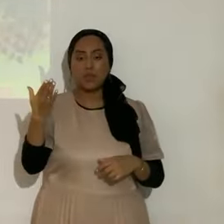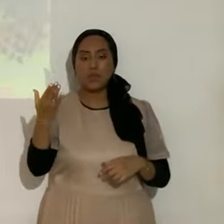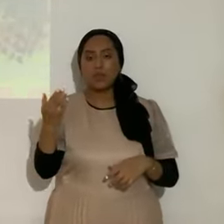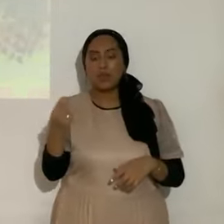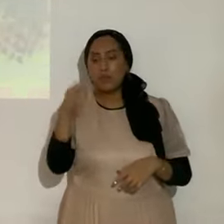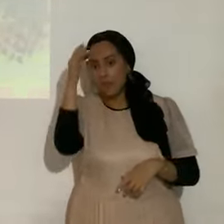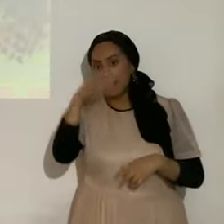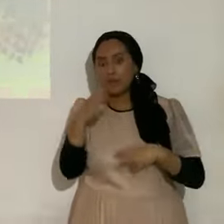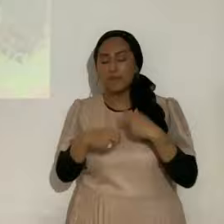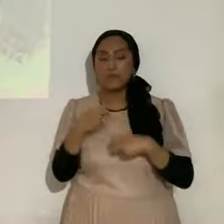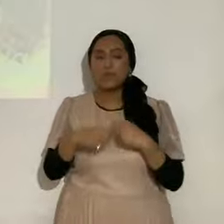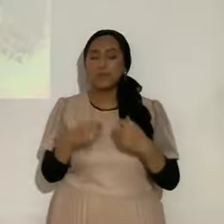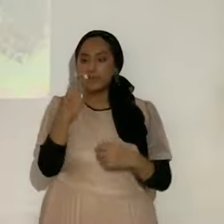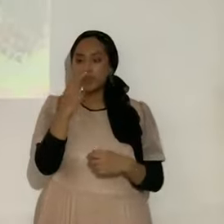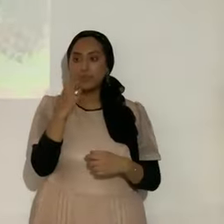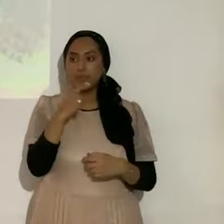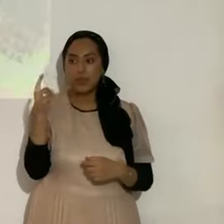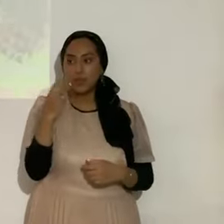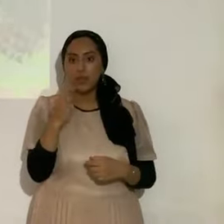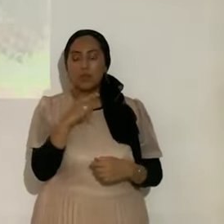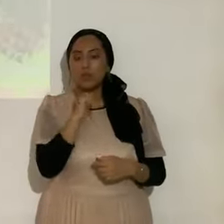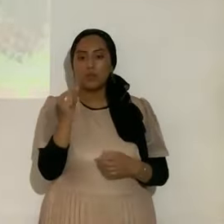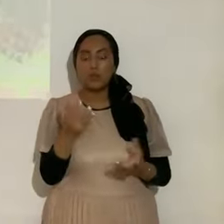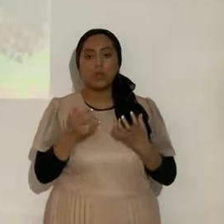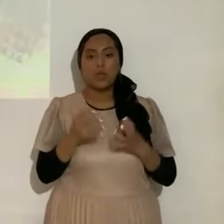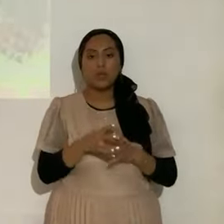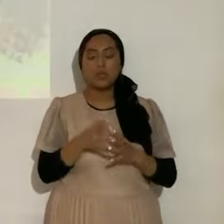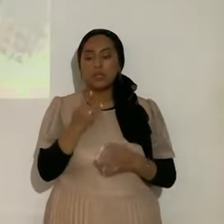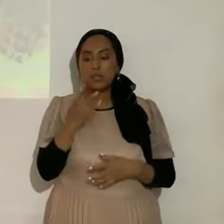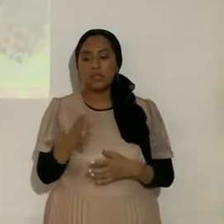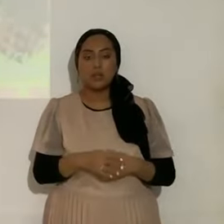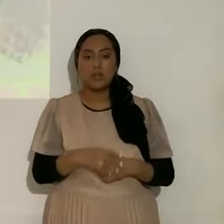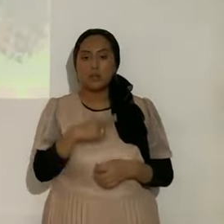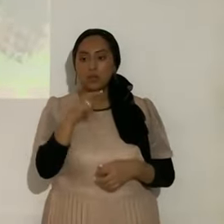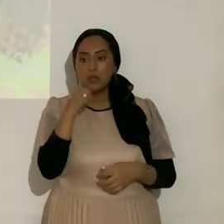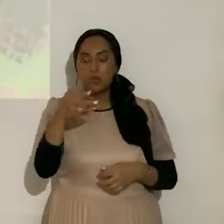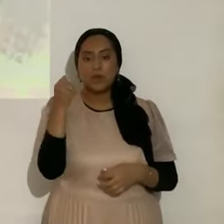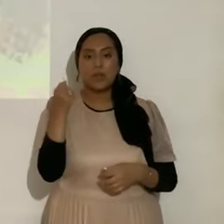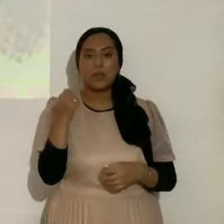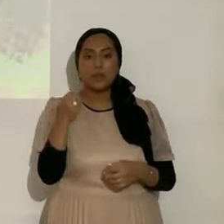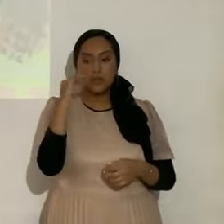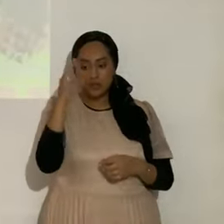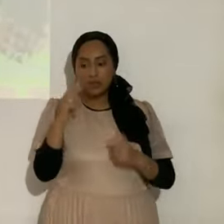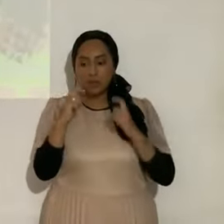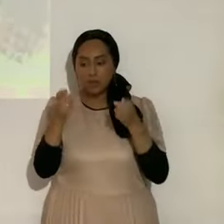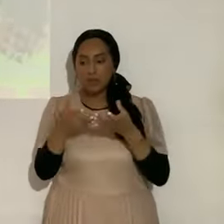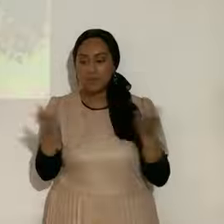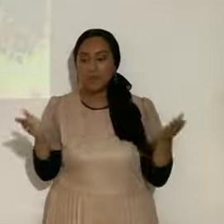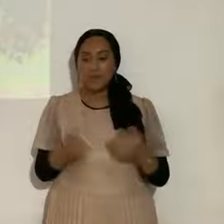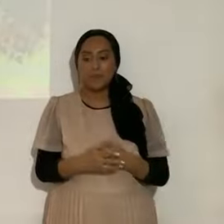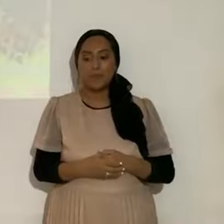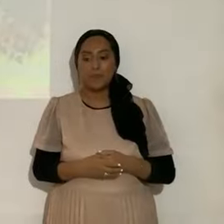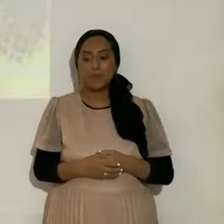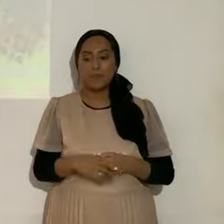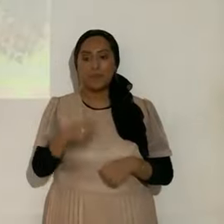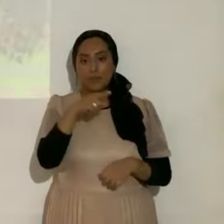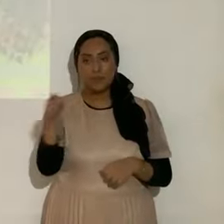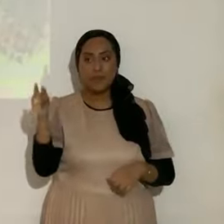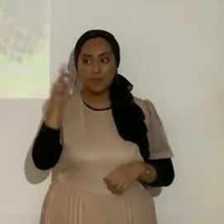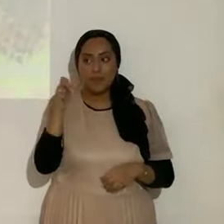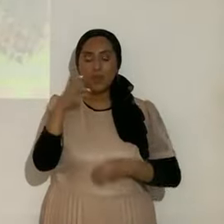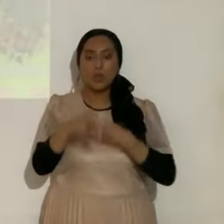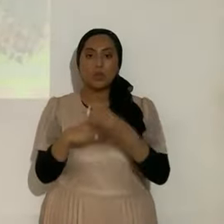hace difícil porque duda. No quiere ser esa luz, no quiere tomar esa encomienda que Yahweh le dio, porque está escuchando al